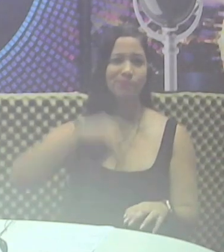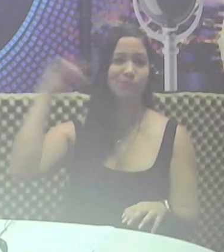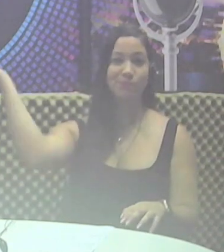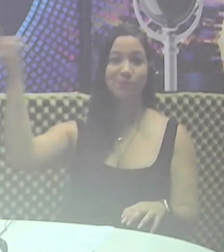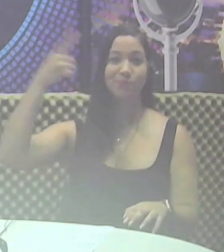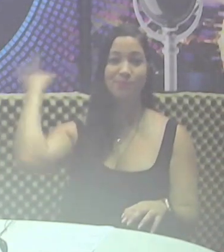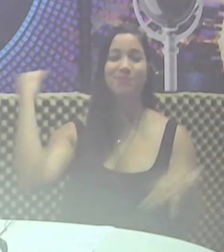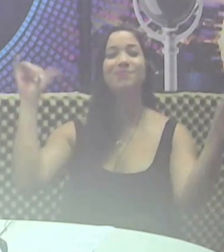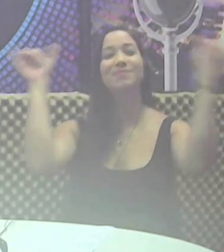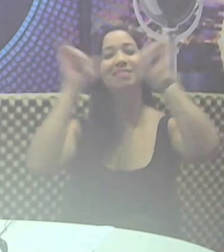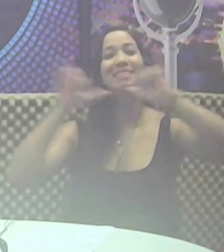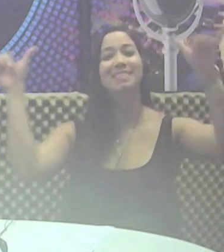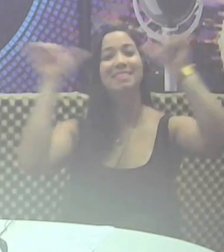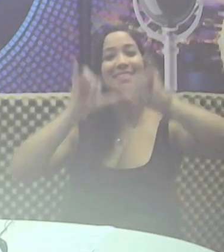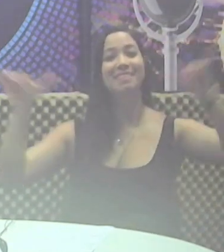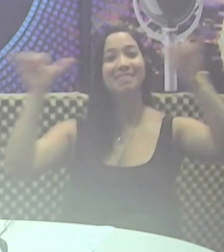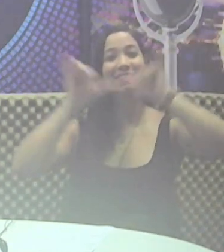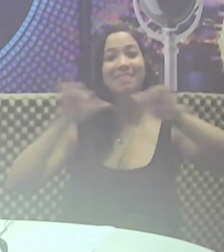Giro de